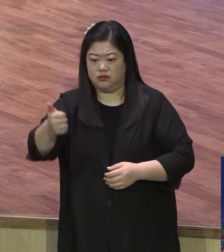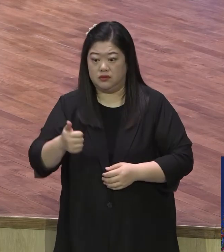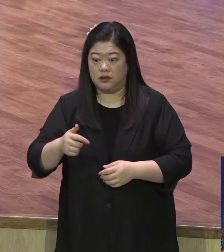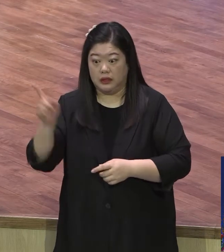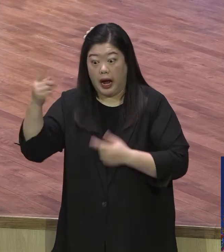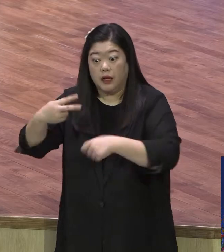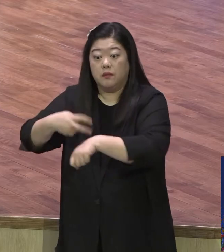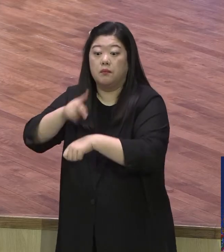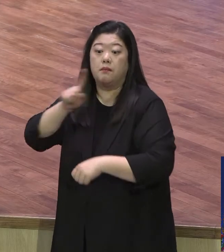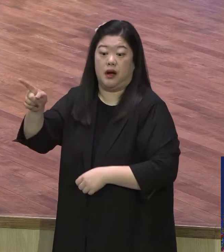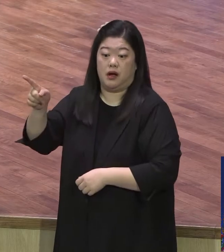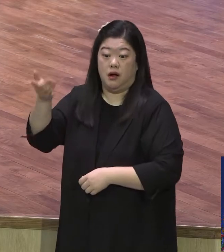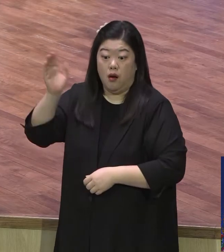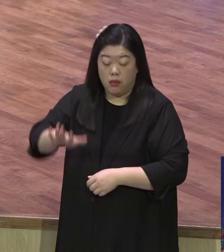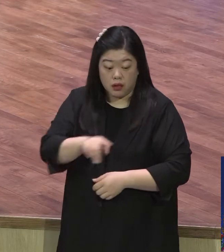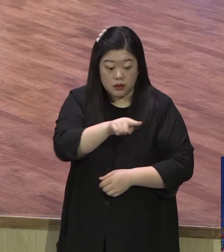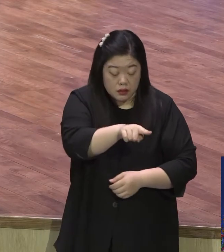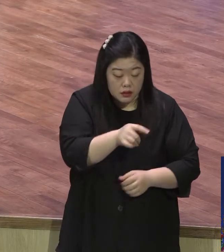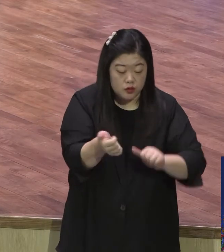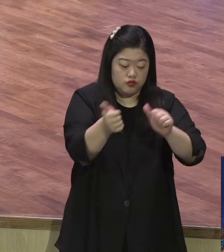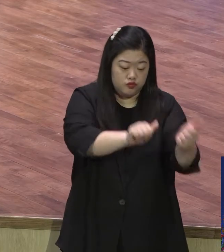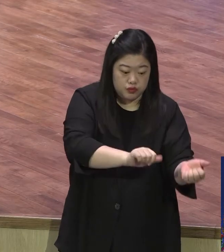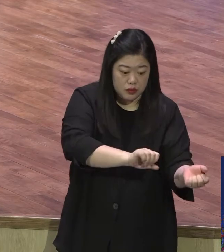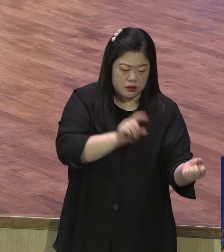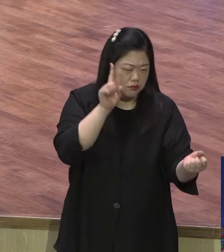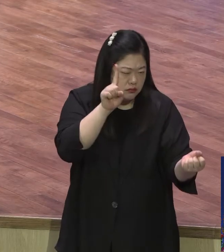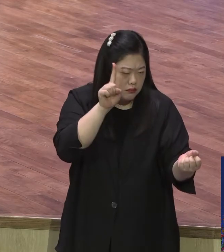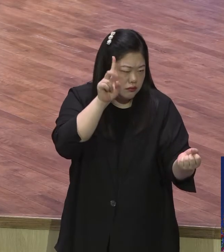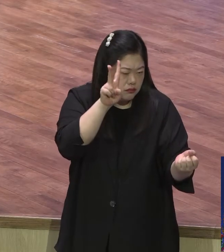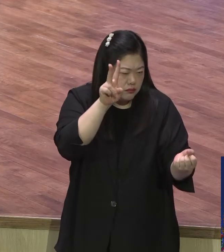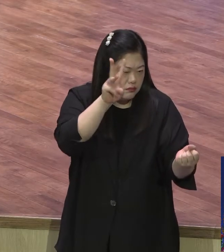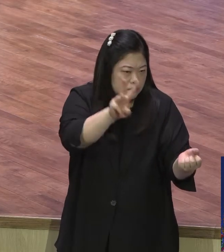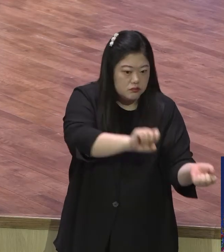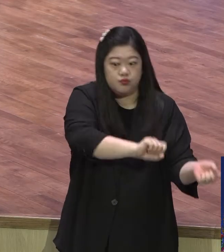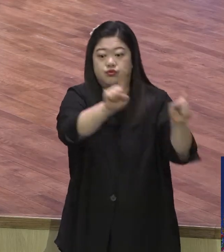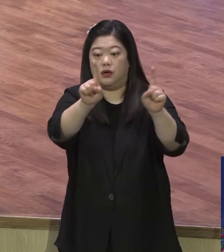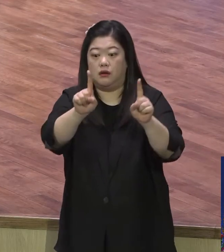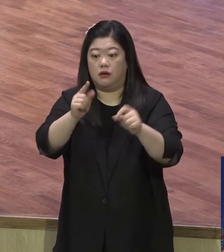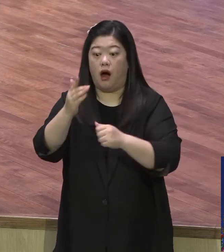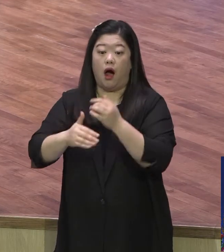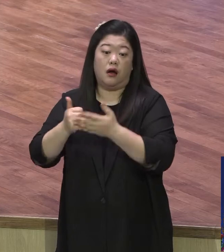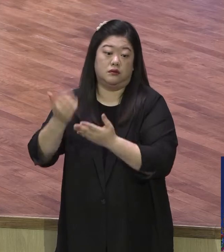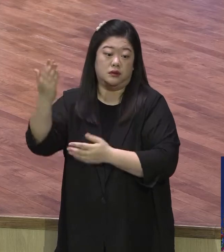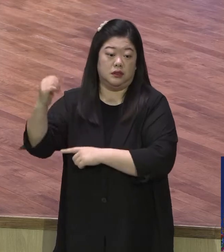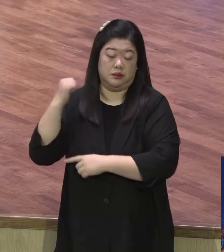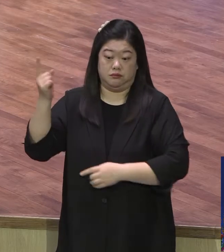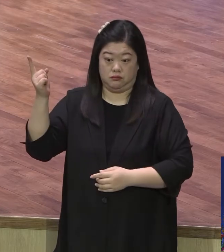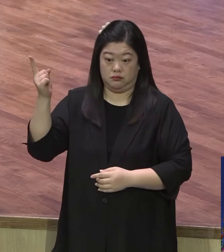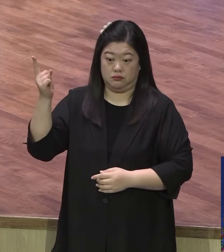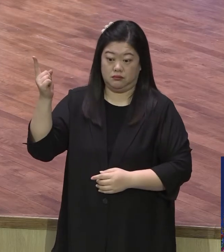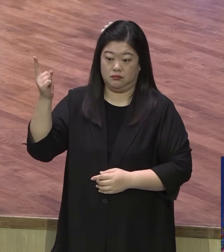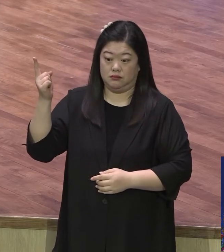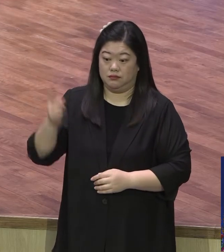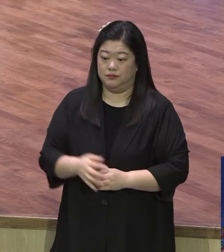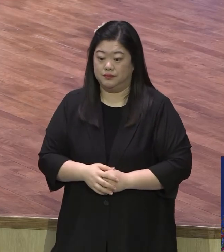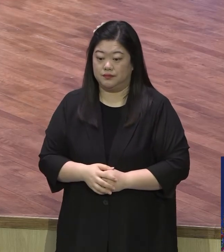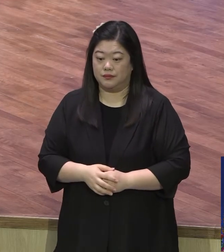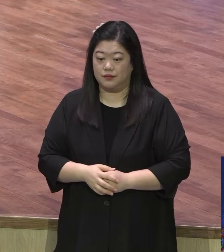4경전 26장 아그리바 왕 앞에 배론을 하면서 전부 바울이 뭐 말했냐 부활을 강조해 부활 부활을 강조한 거에요 부활